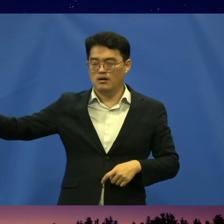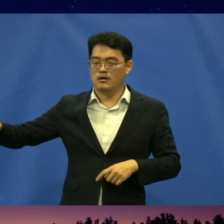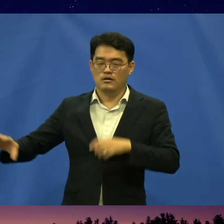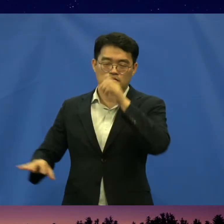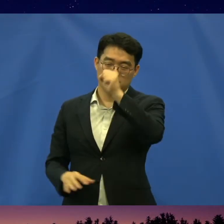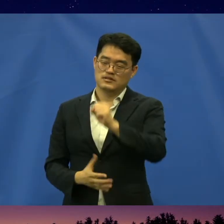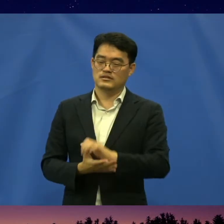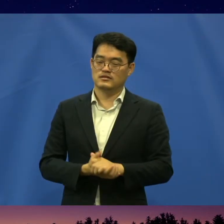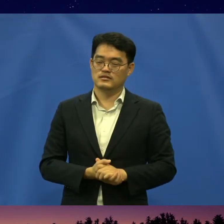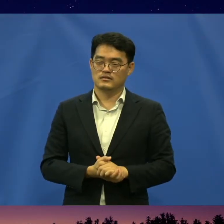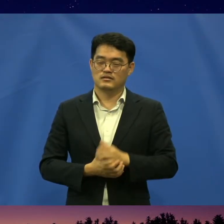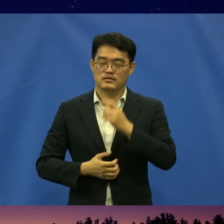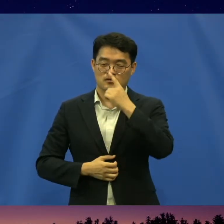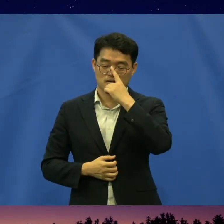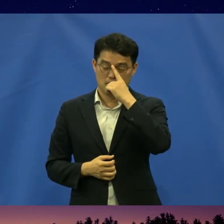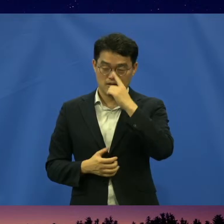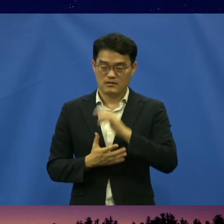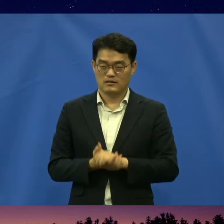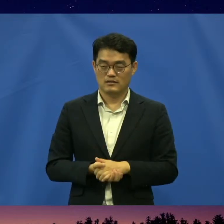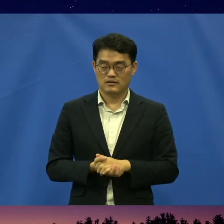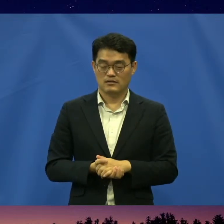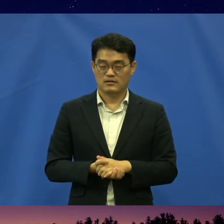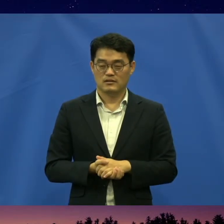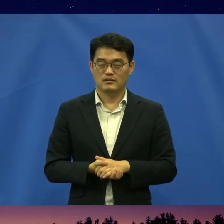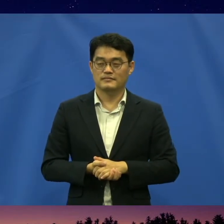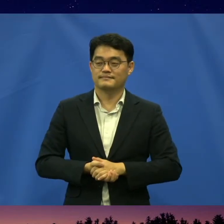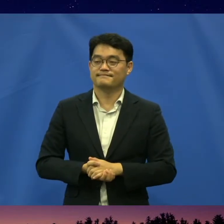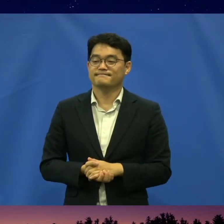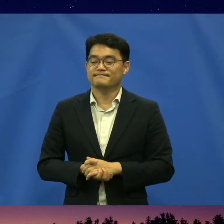또 30초 기다릴 필요는 없고요.